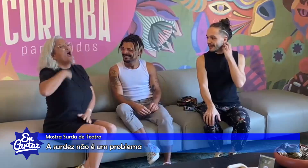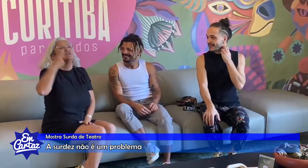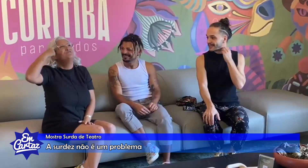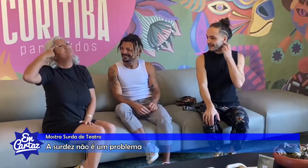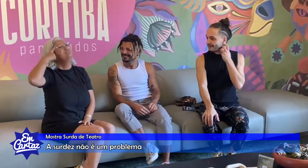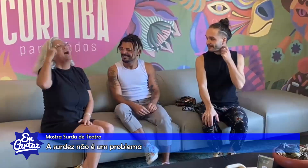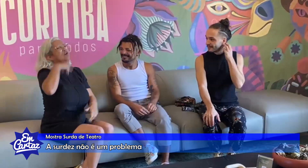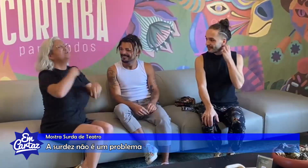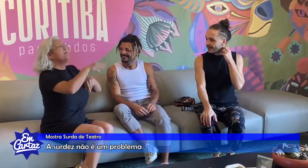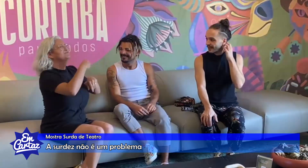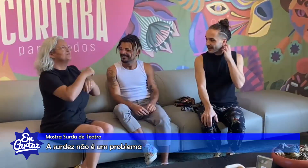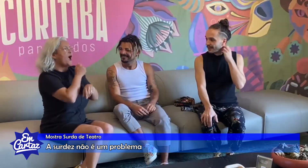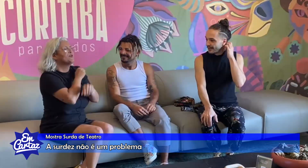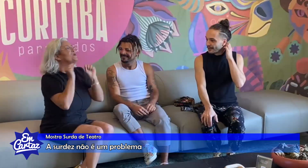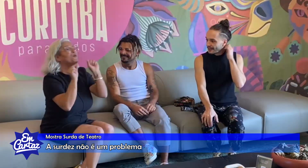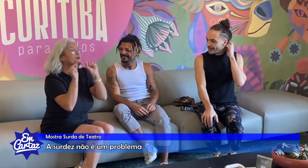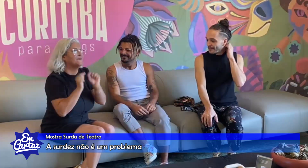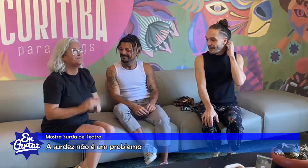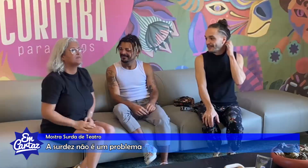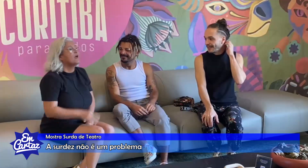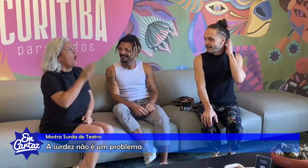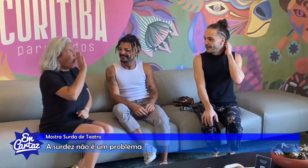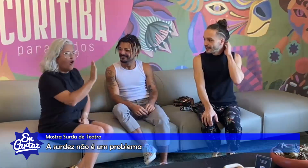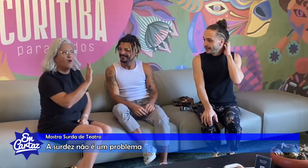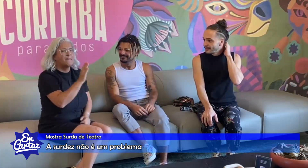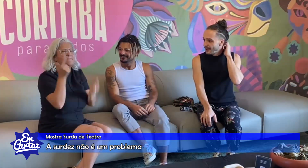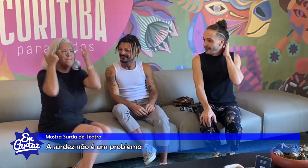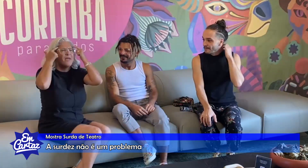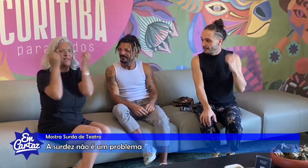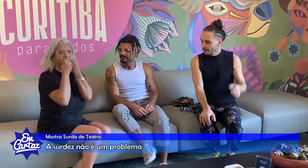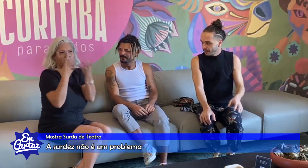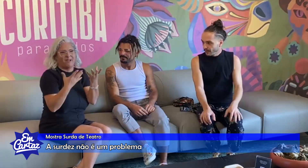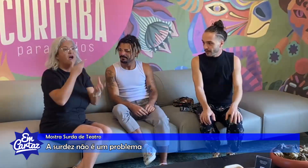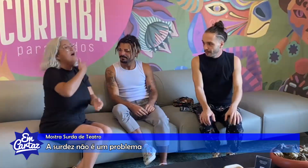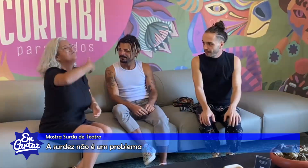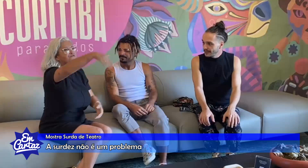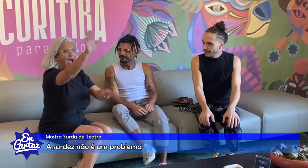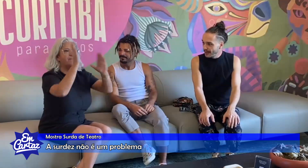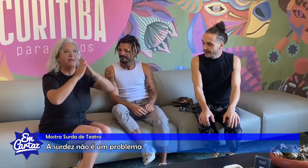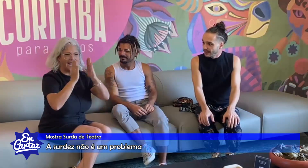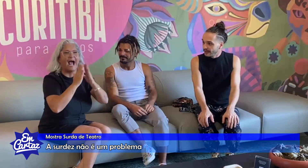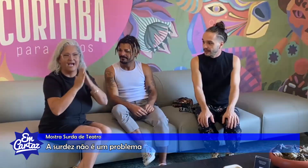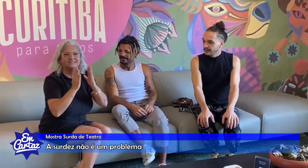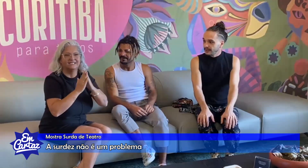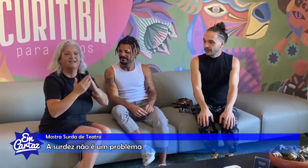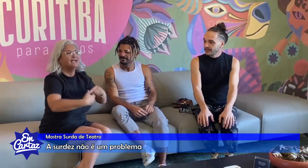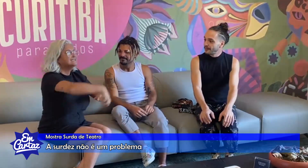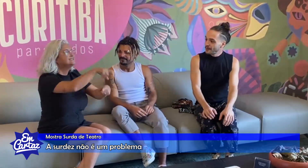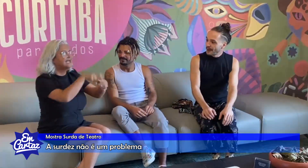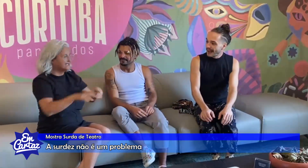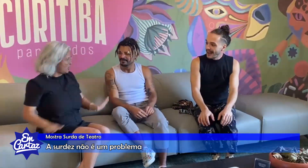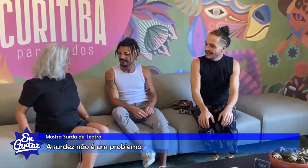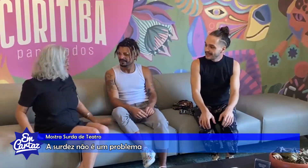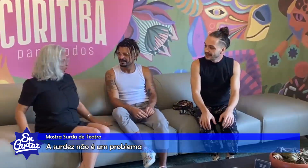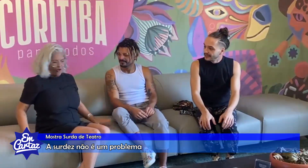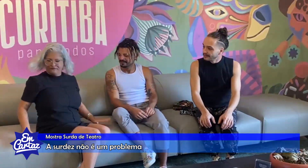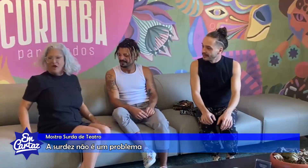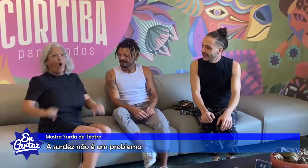Mas eu sempre falo, né, para os meus alunos, olha, pense bem, quando você for pra casa, sente